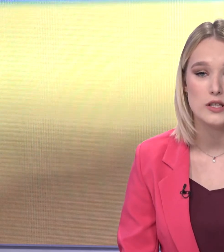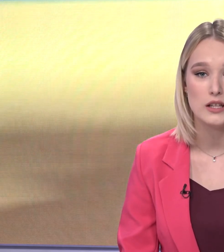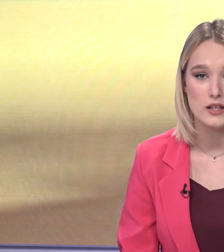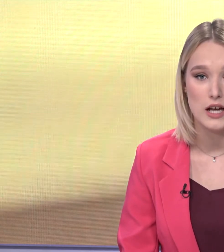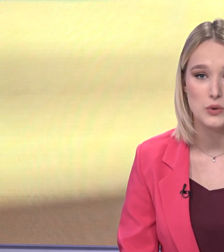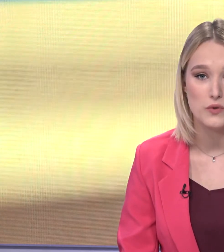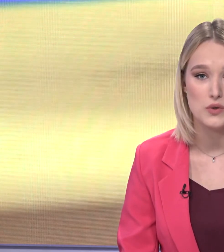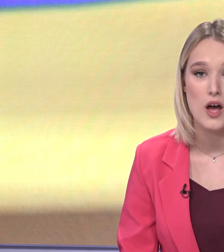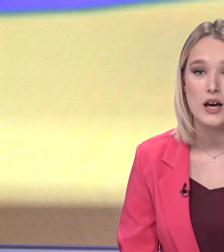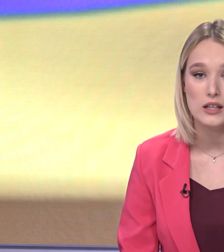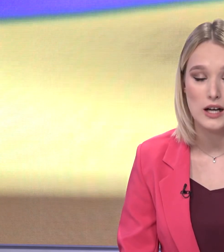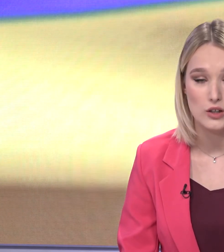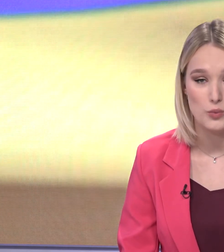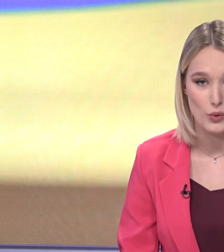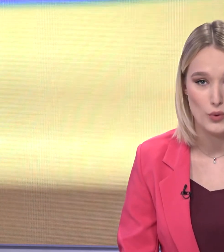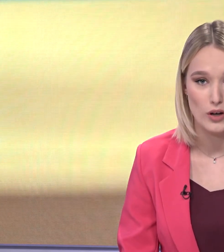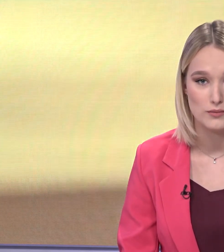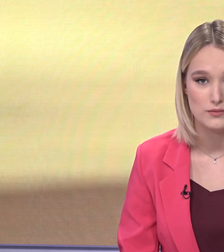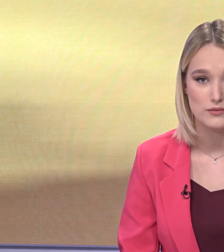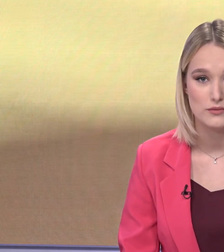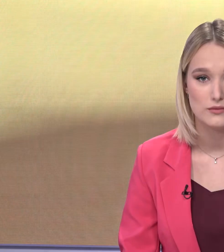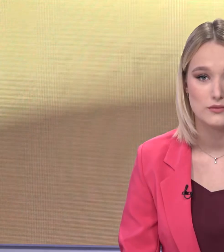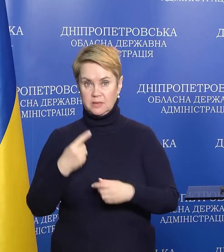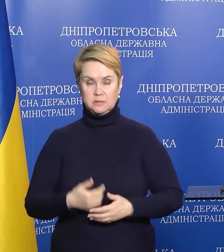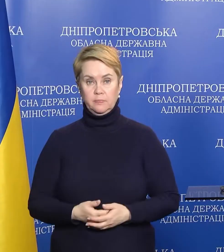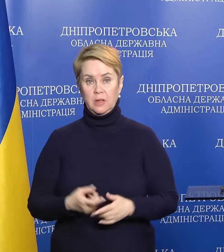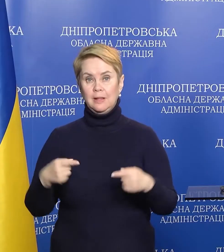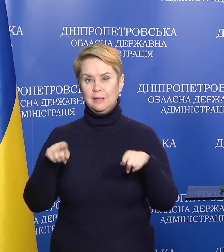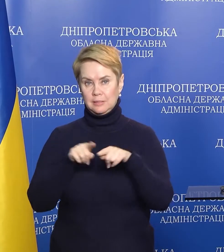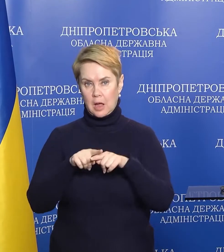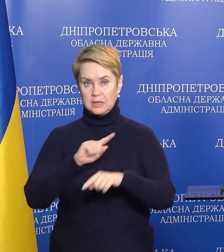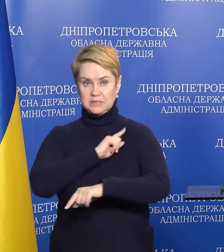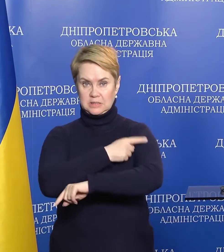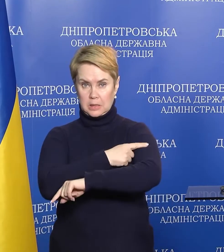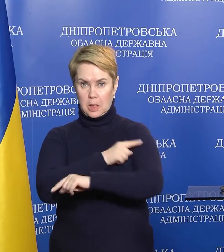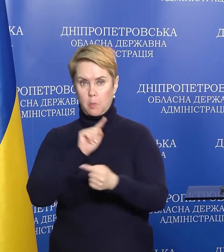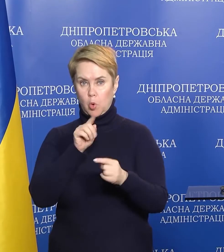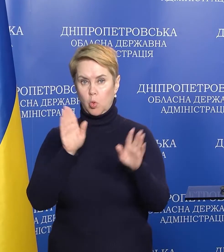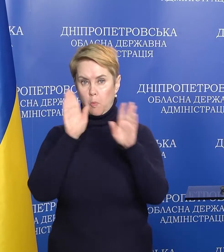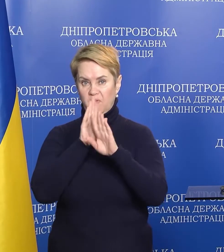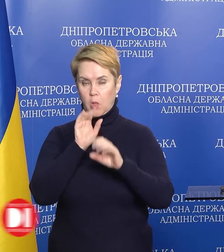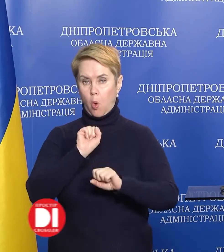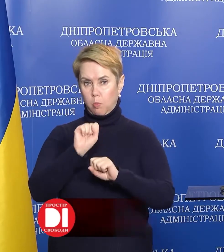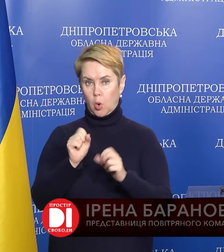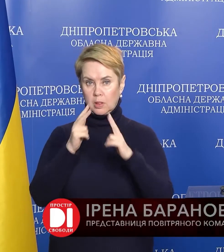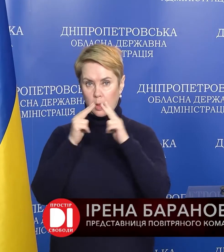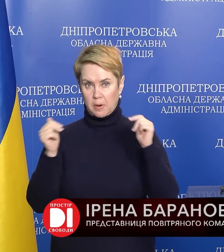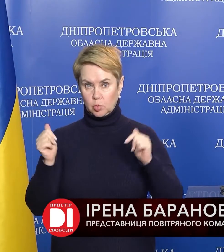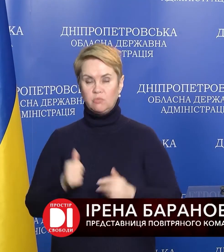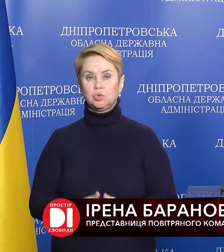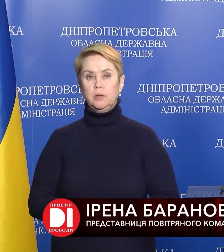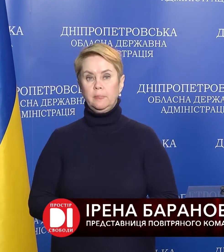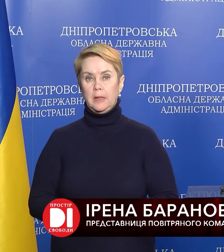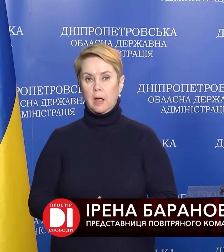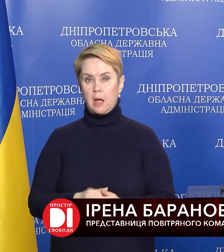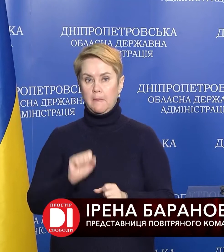на офіційний сайт Офісу Генерального прокурора. Також силами протиповітряної оборони